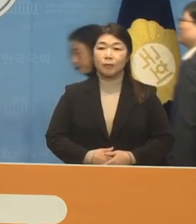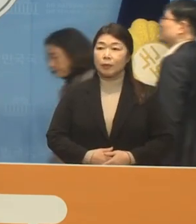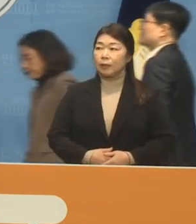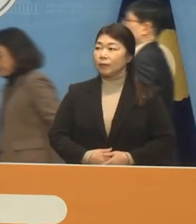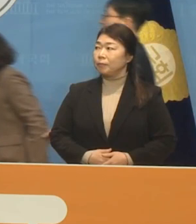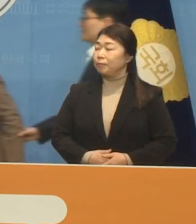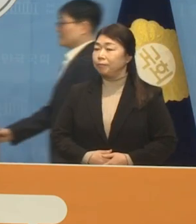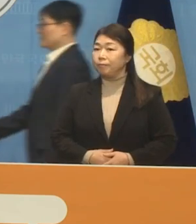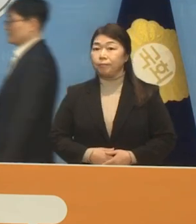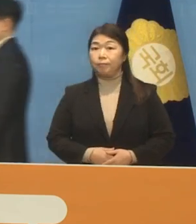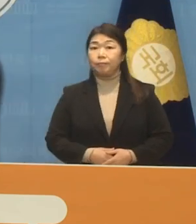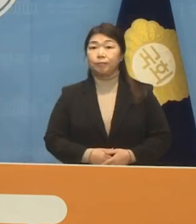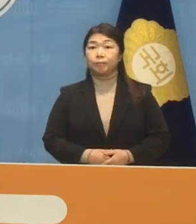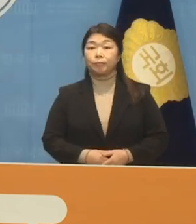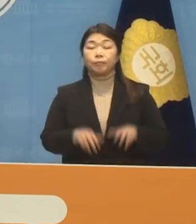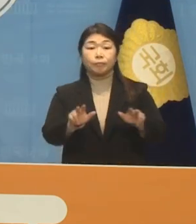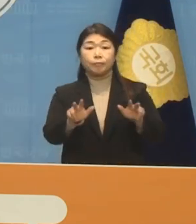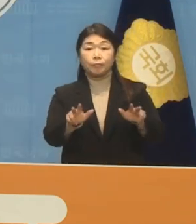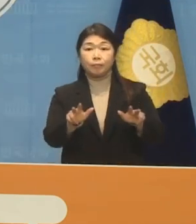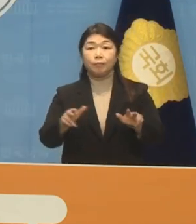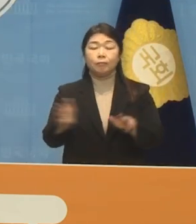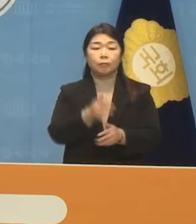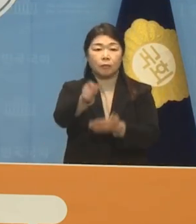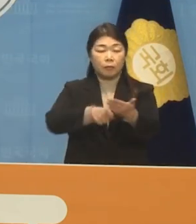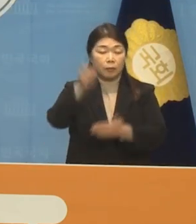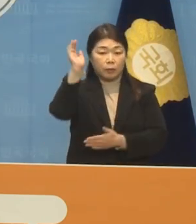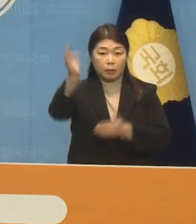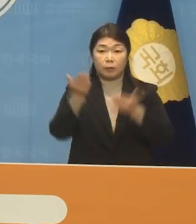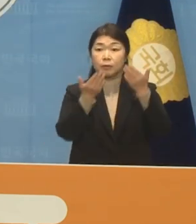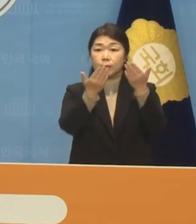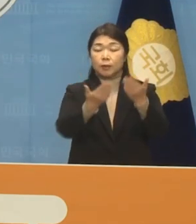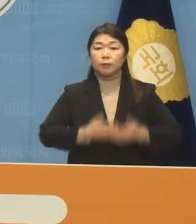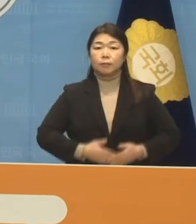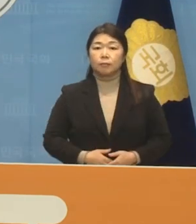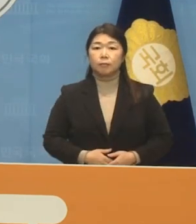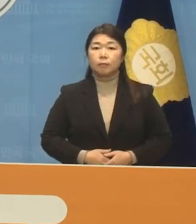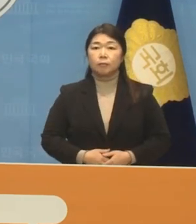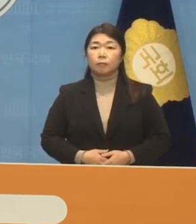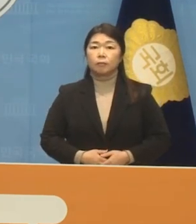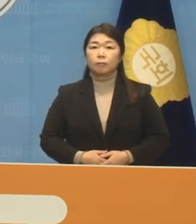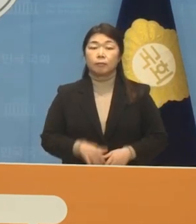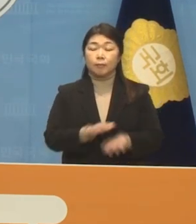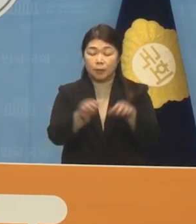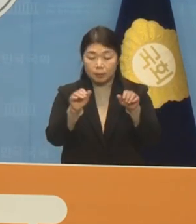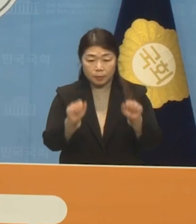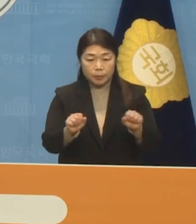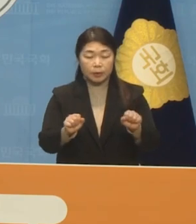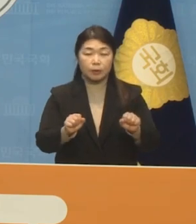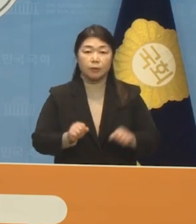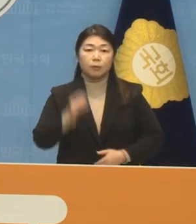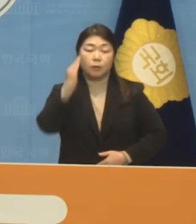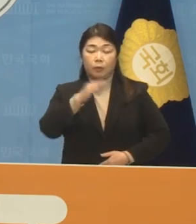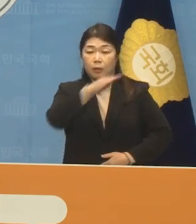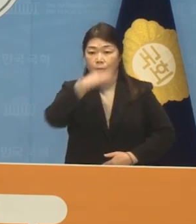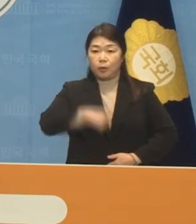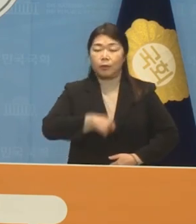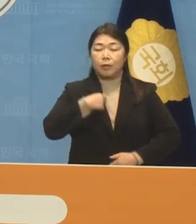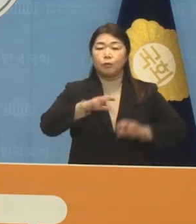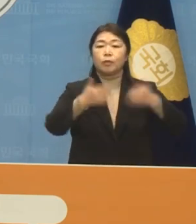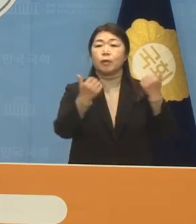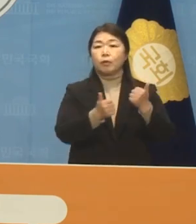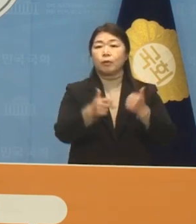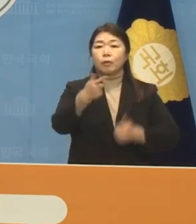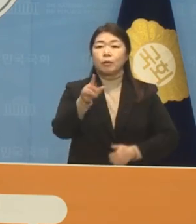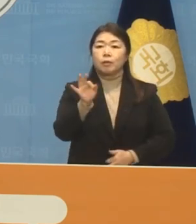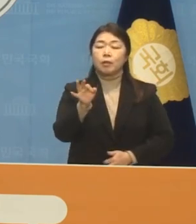네, 좋습니다. 네, 그럼 지금부터 기자회견 시작하도록 하겠습니다. 안녕하십니까. 녹색정의당